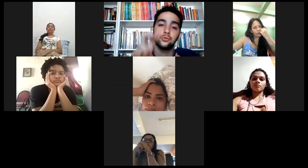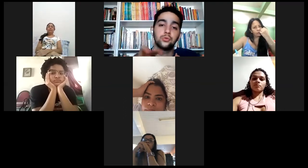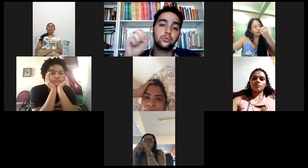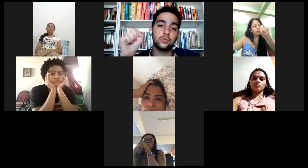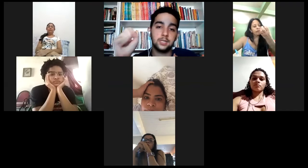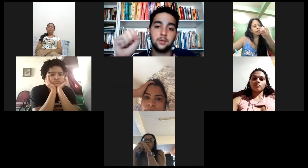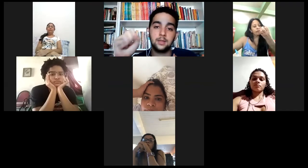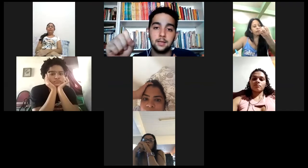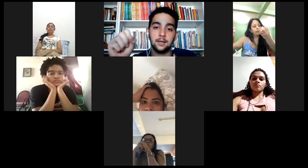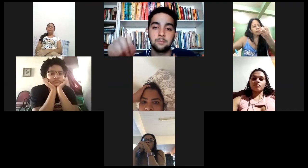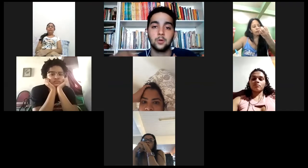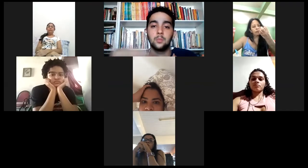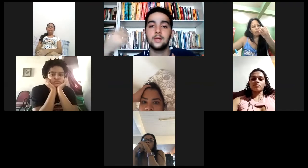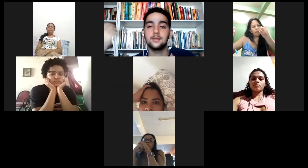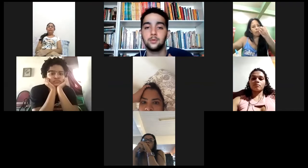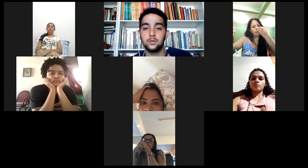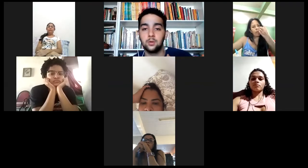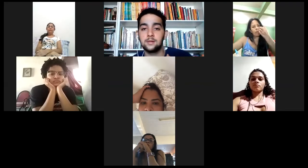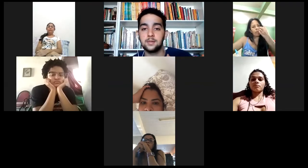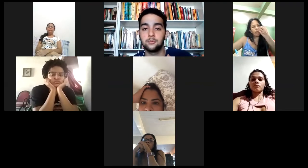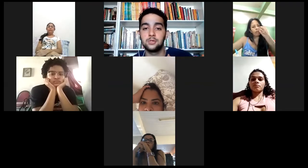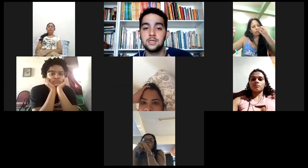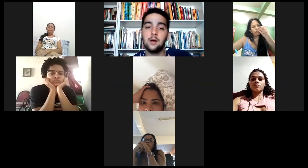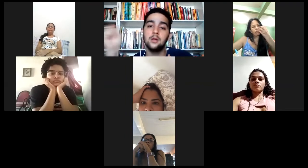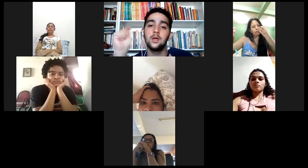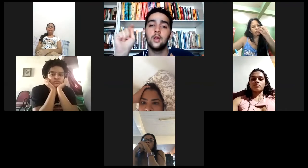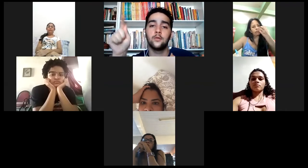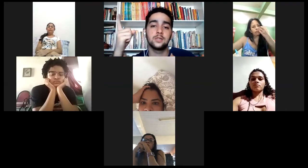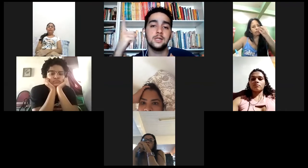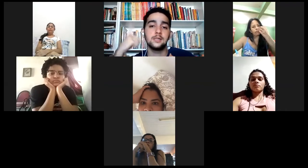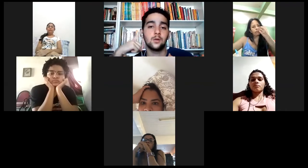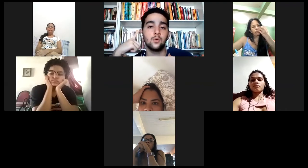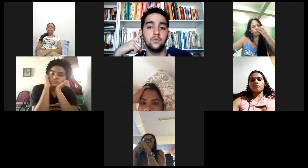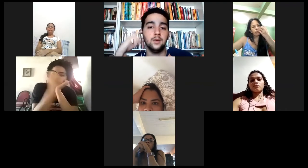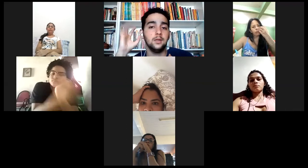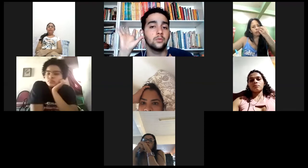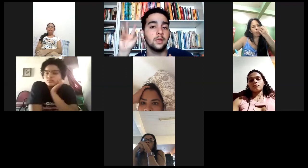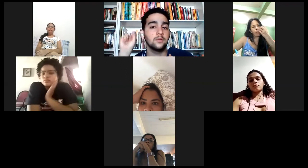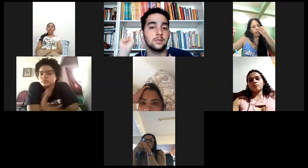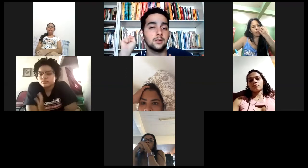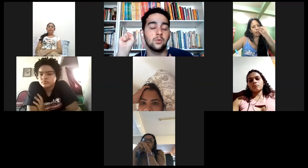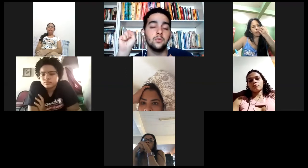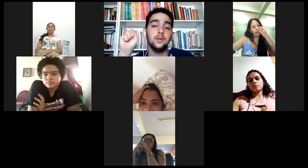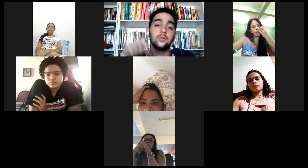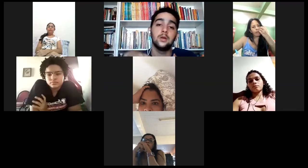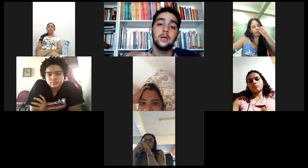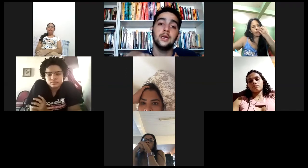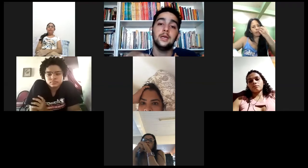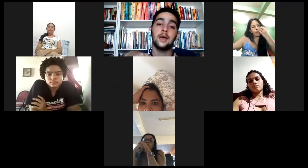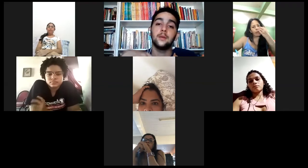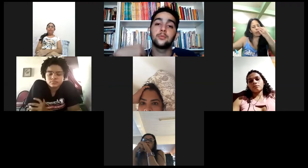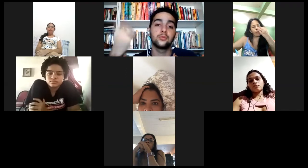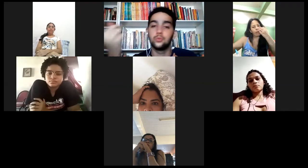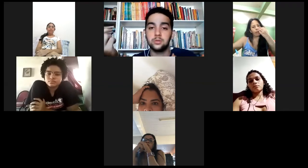onde os surdos conseguiriam entender. Como, por exemplo, que eu dei o exemplo no dia da aula, vocês estão ouvindo, né? Vocês estão ouvindo,